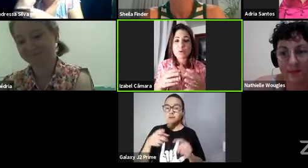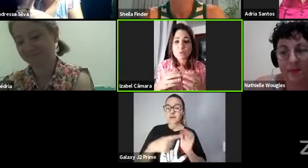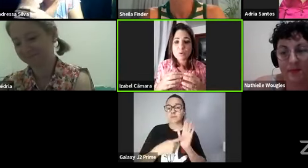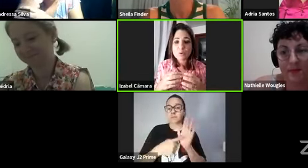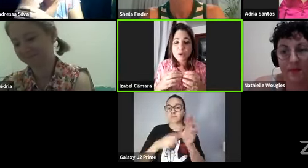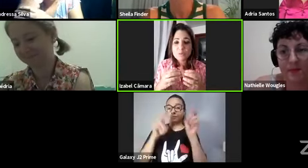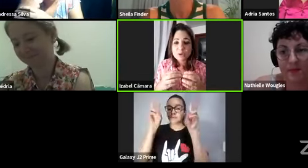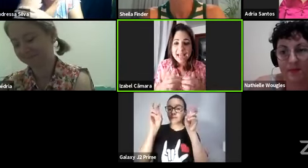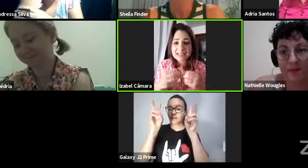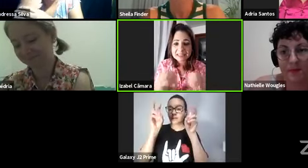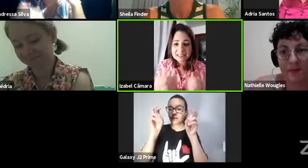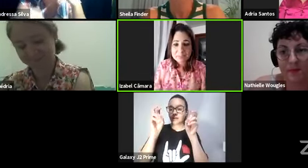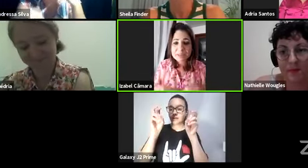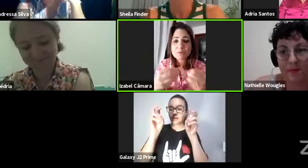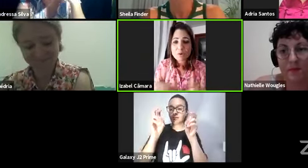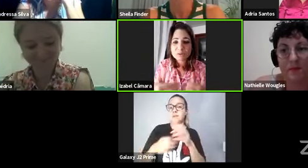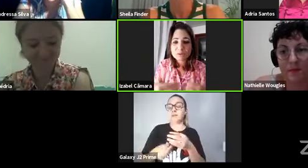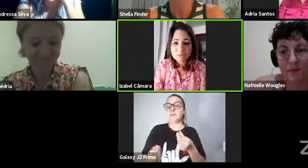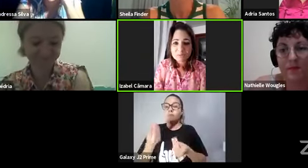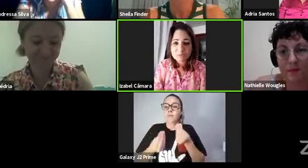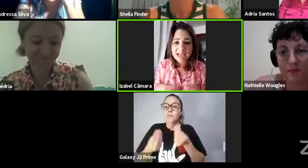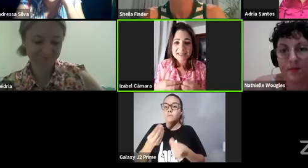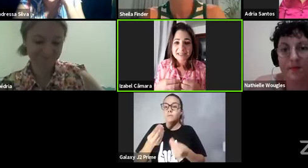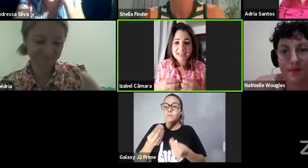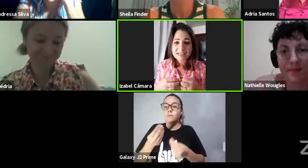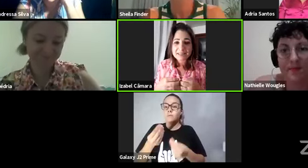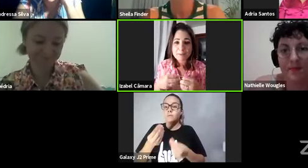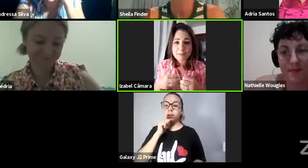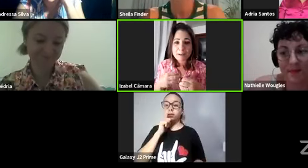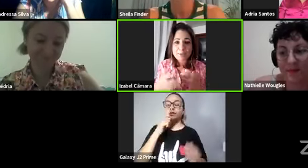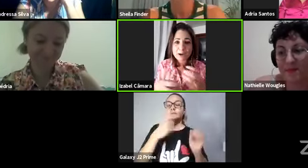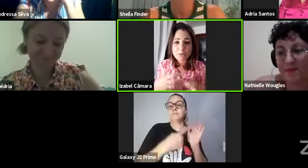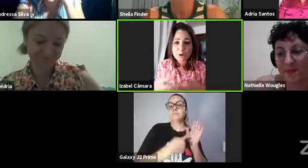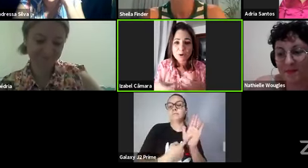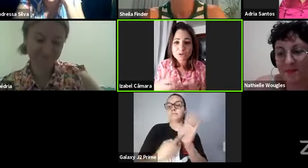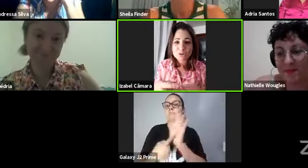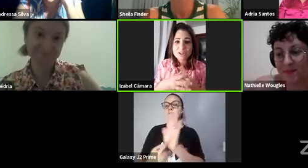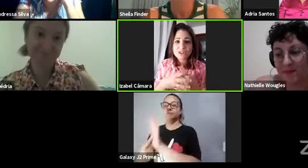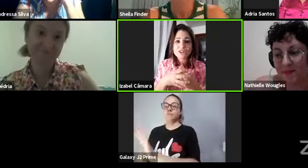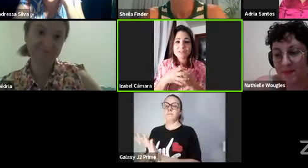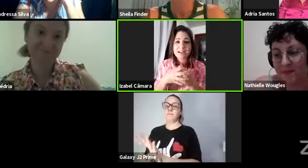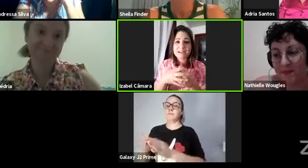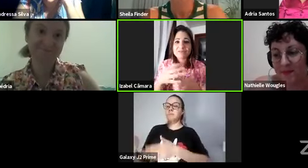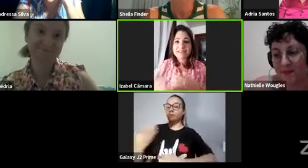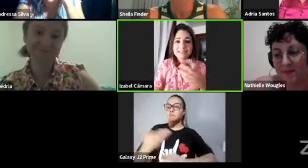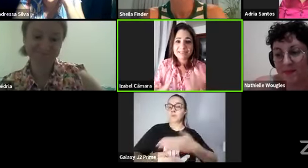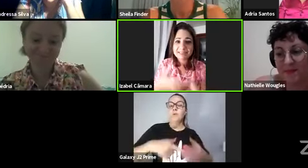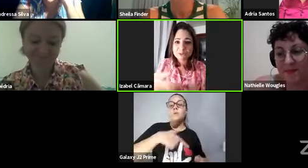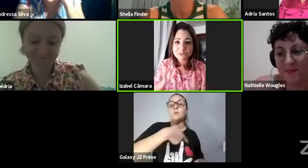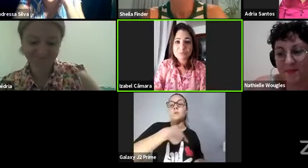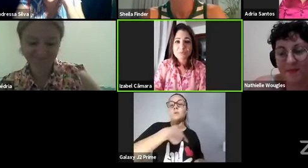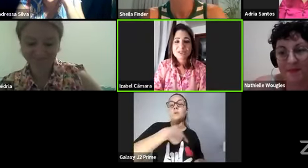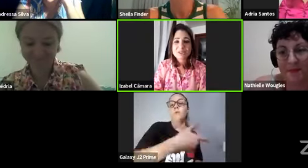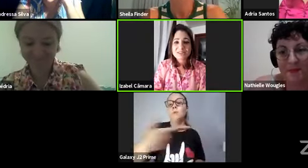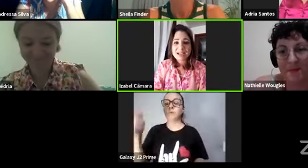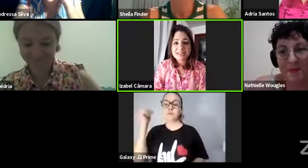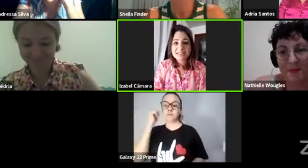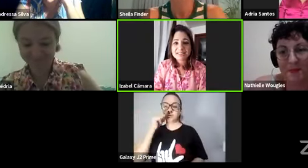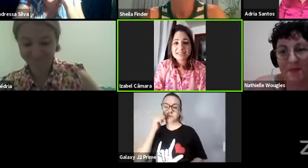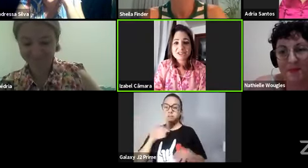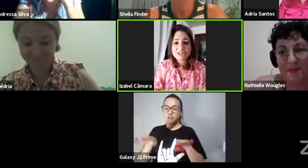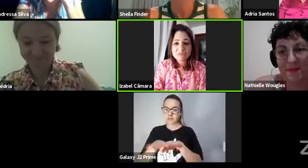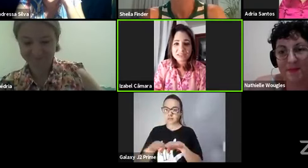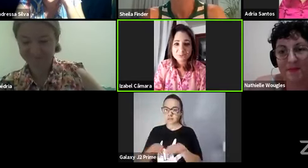frente, que é como mulheres inspiram outras mulheres, né? Esse papel nosso de estar tá levantando, de